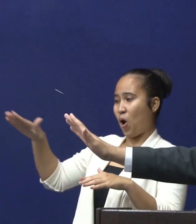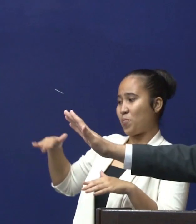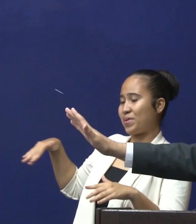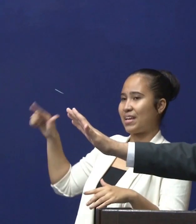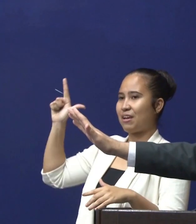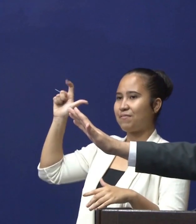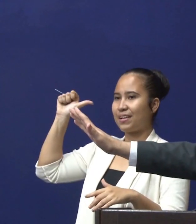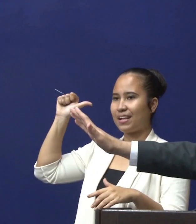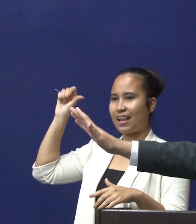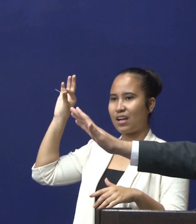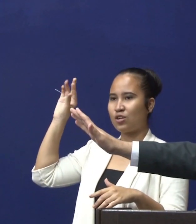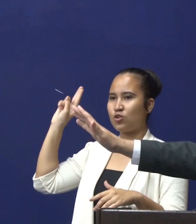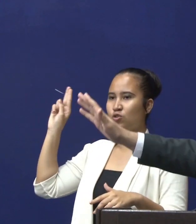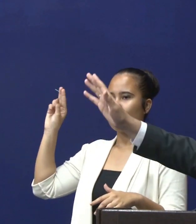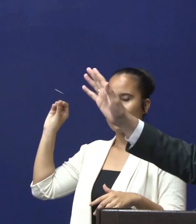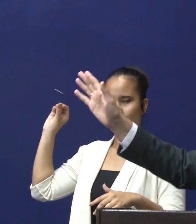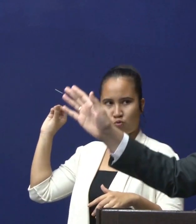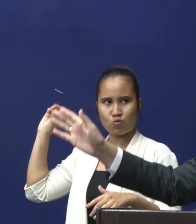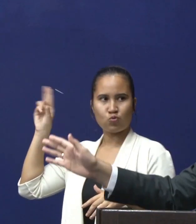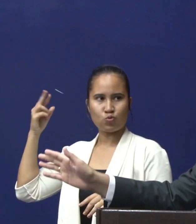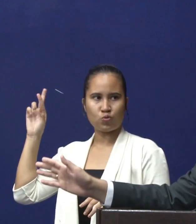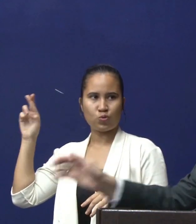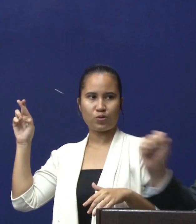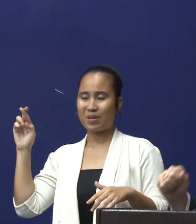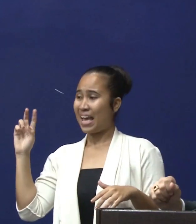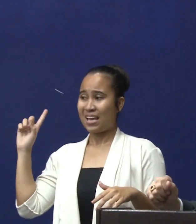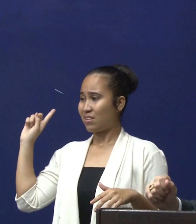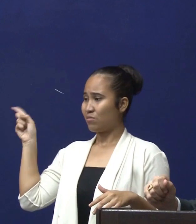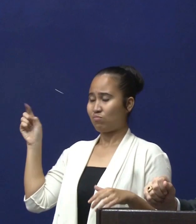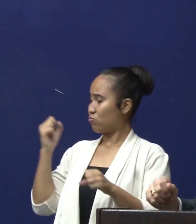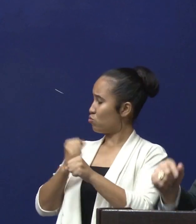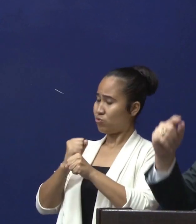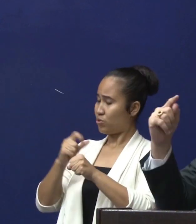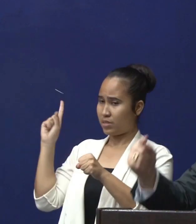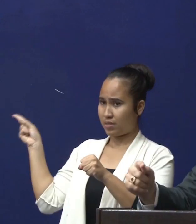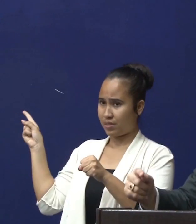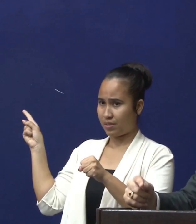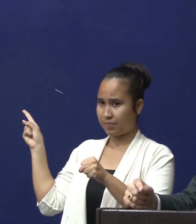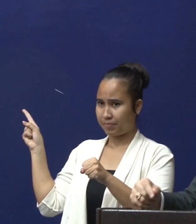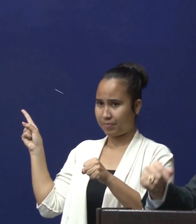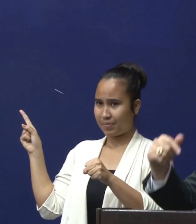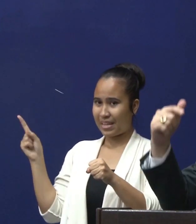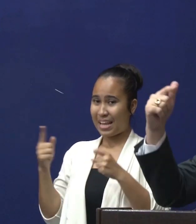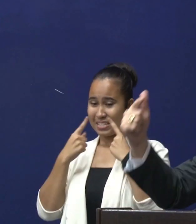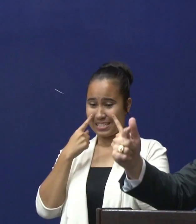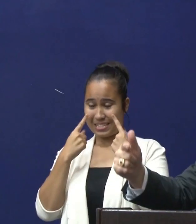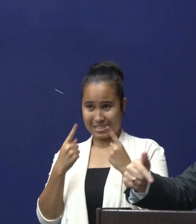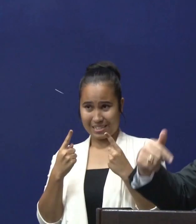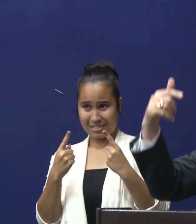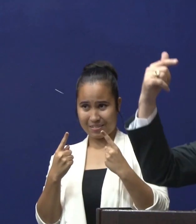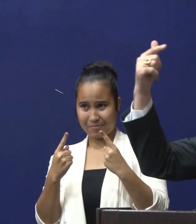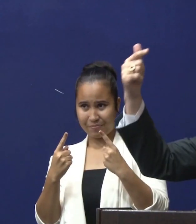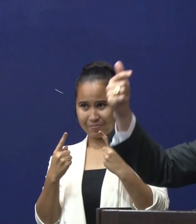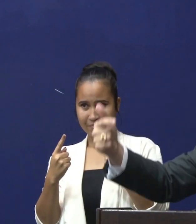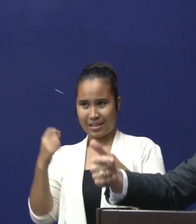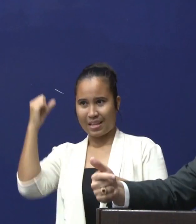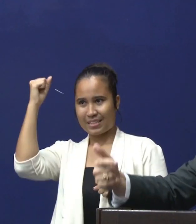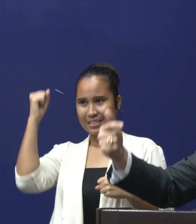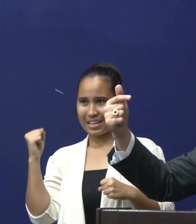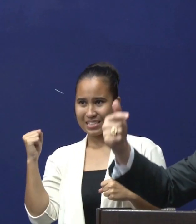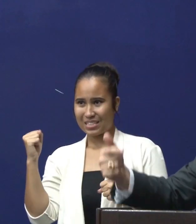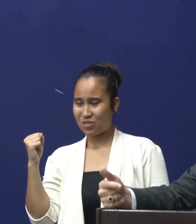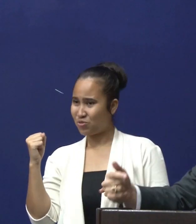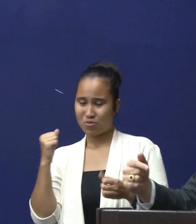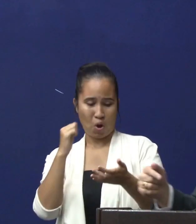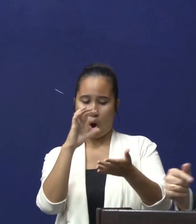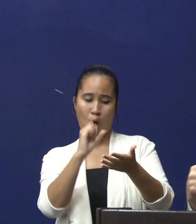niet, dan moeten we dat wel aanpakken. Als nu blijkt bij de casino's, dan moeten we zeggen, mensen, jullie